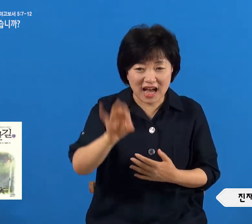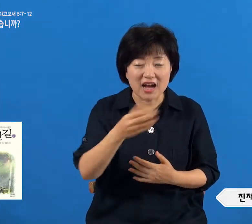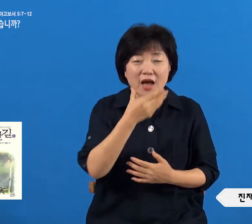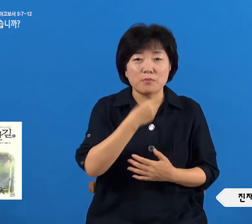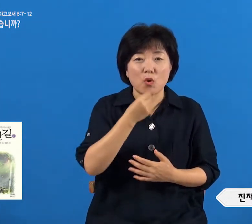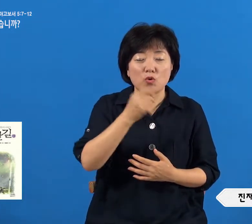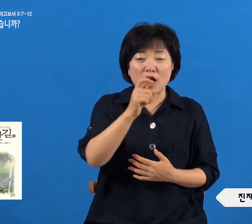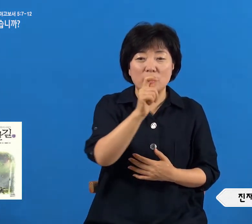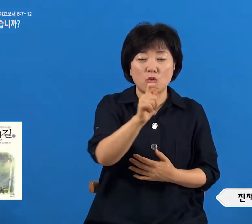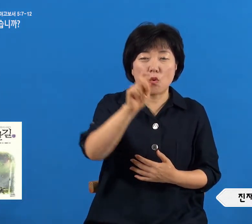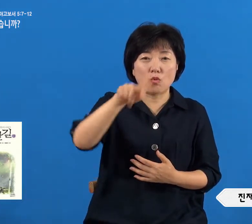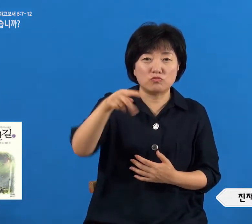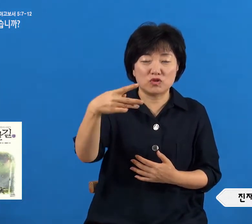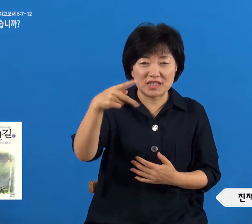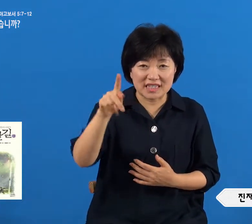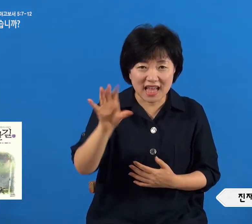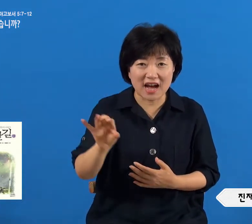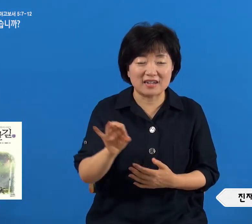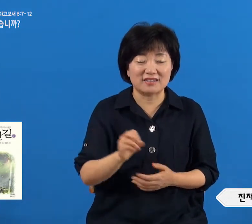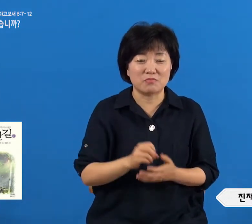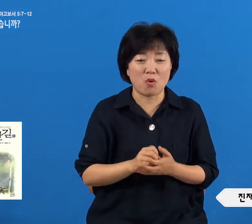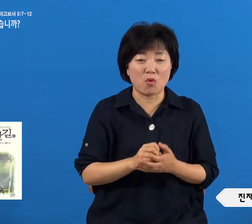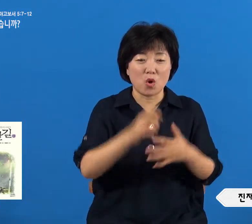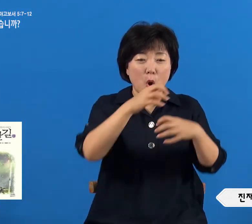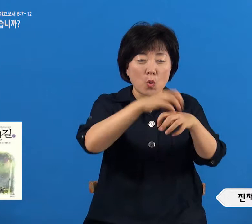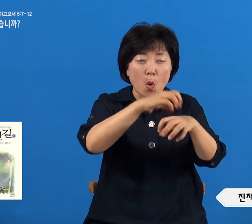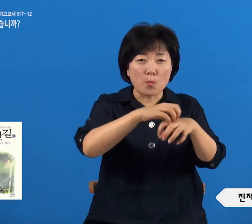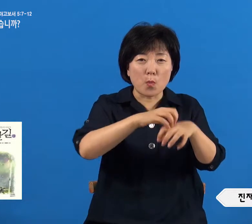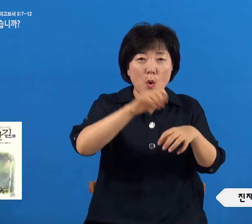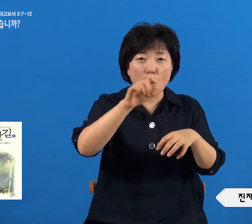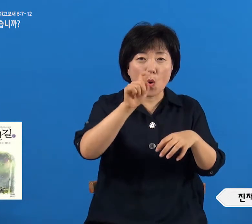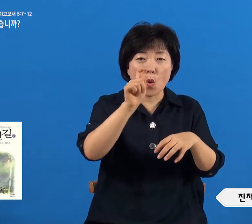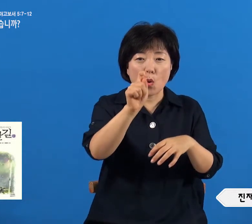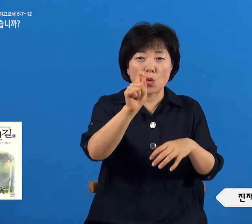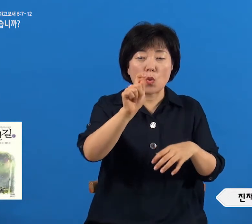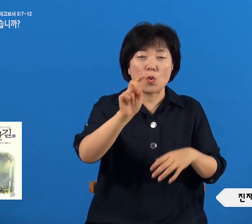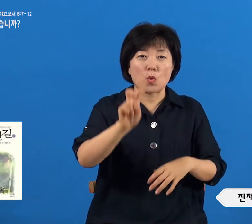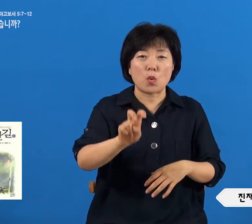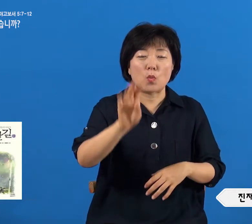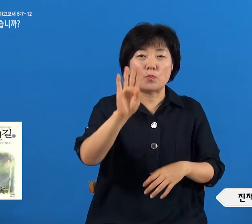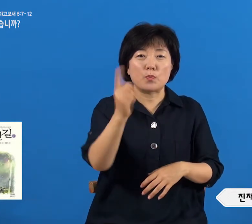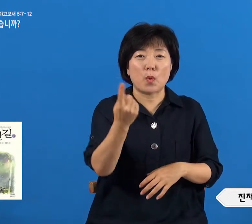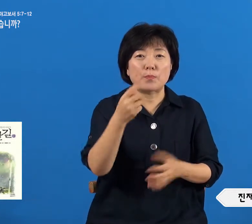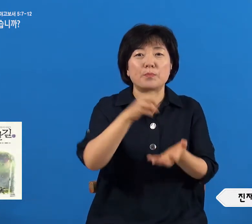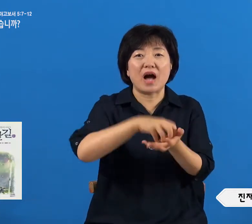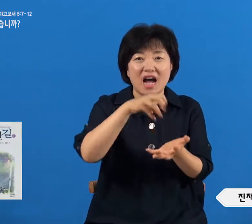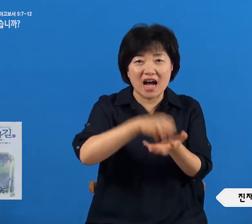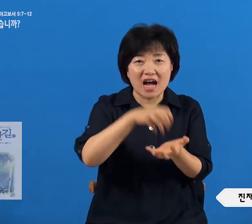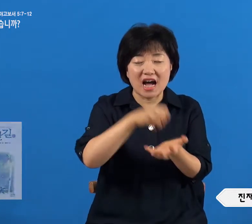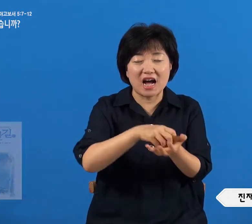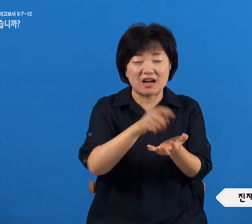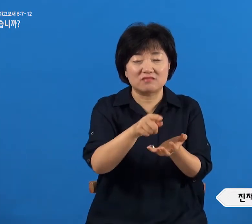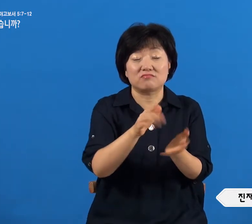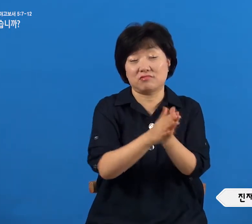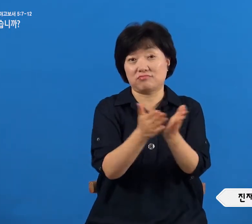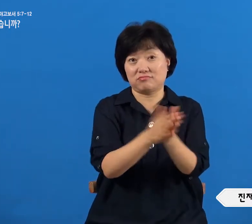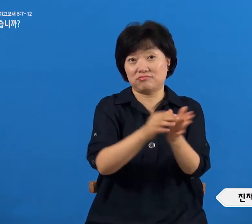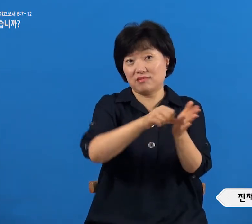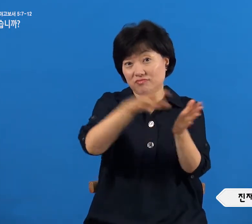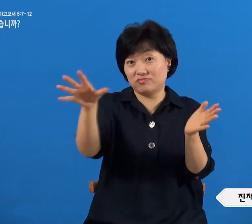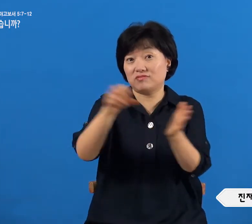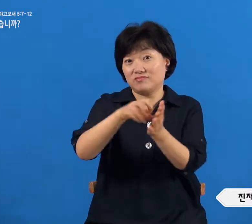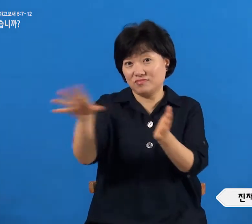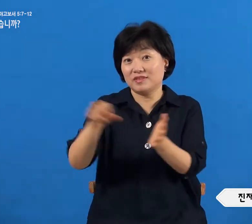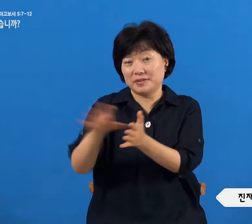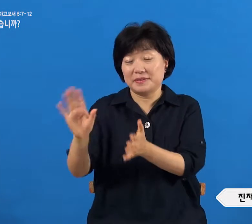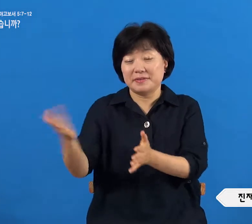고물상, 또 곰보빵이라는 책들도 계속해서 베스트셀러가 됩니다. 사랑해요